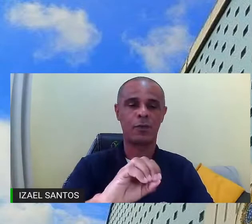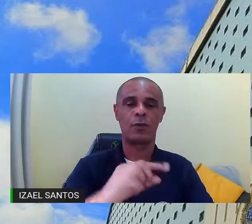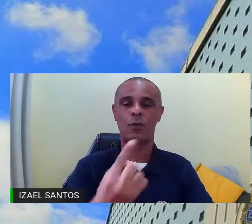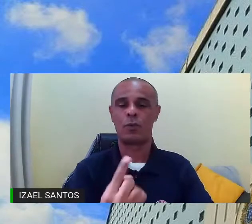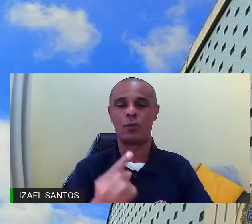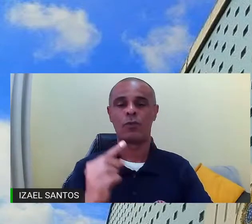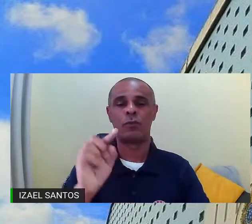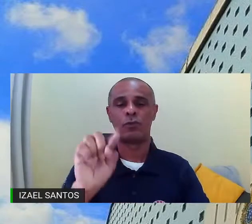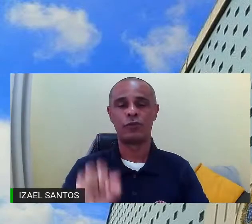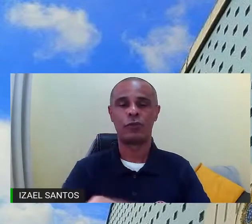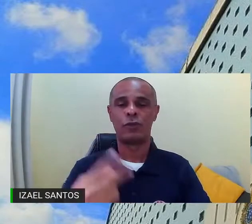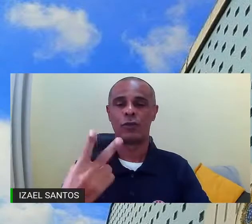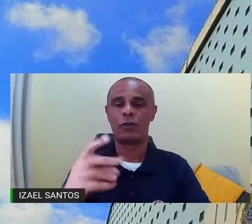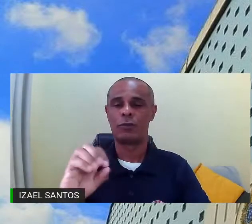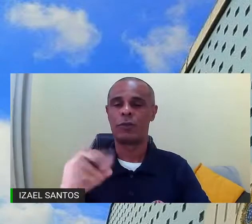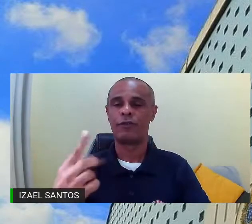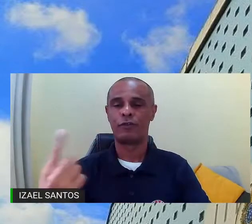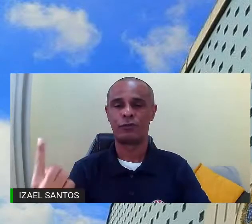de 2021.